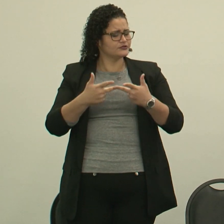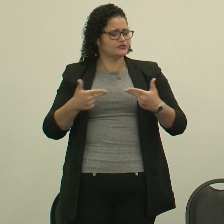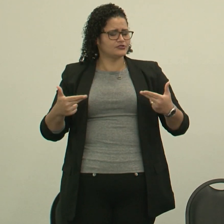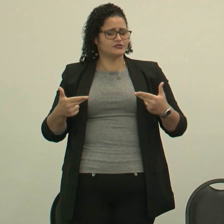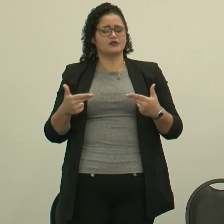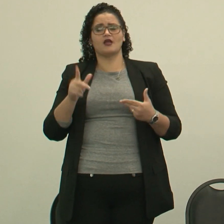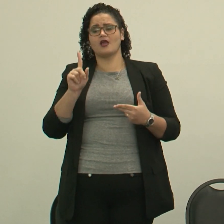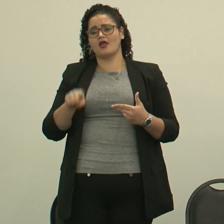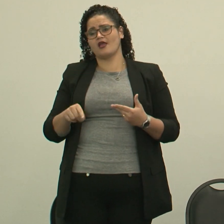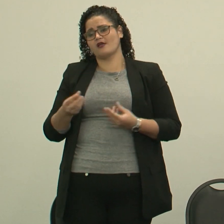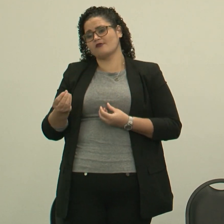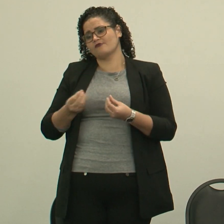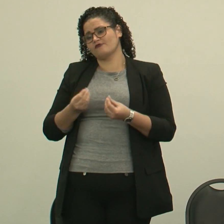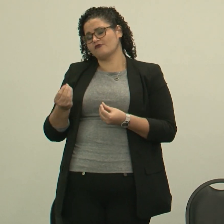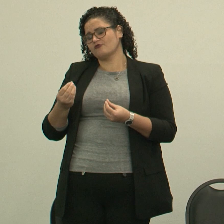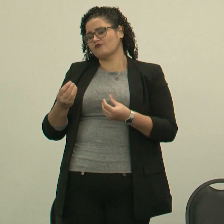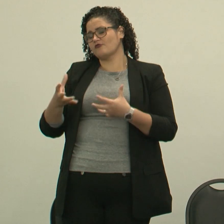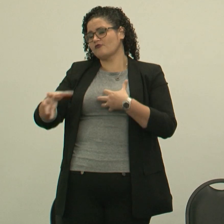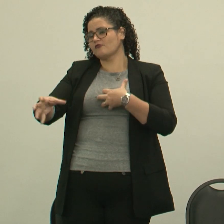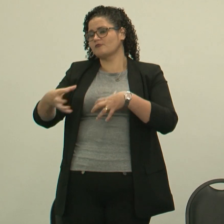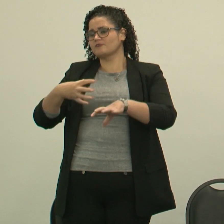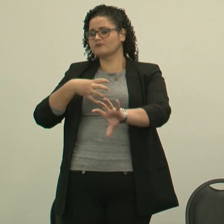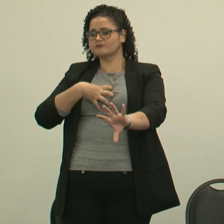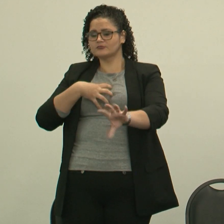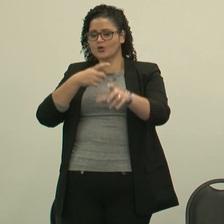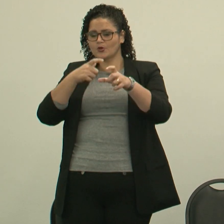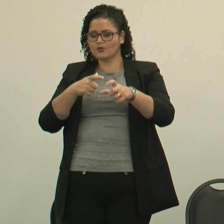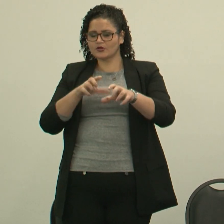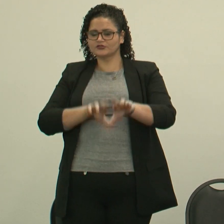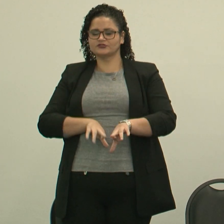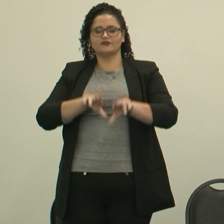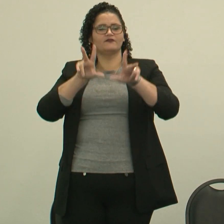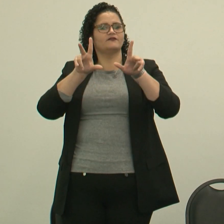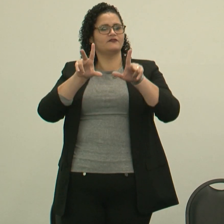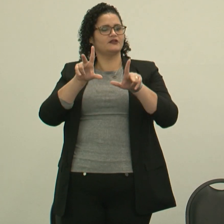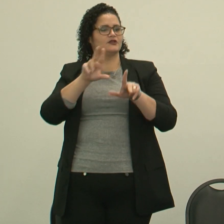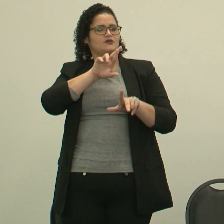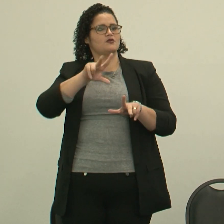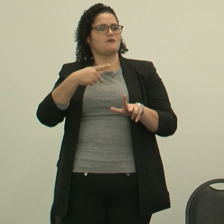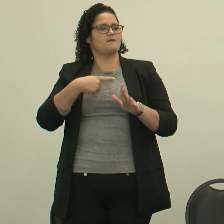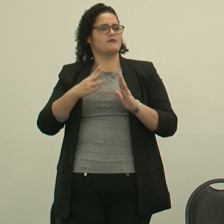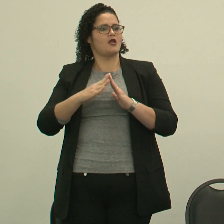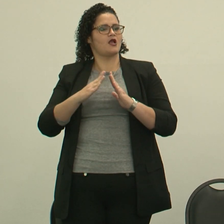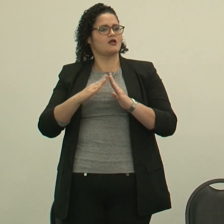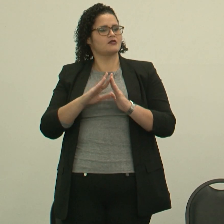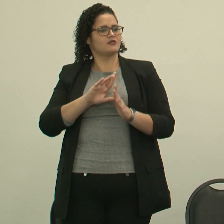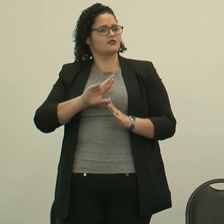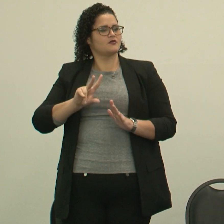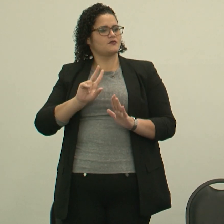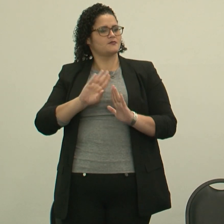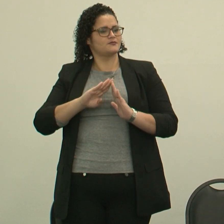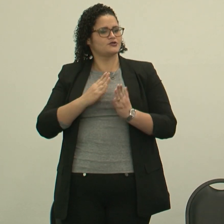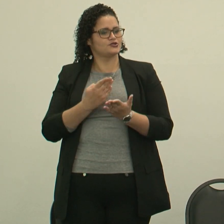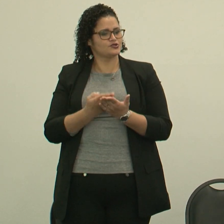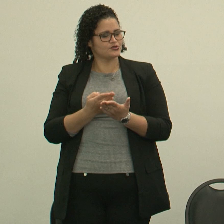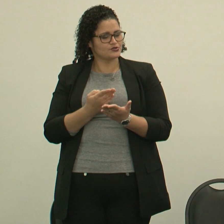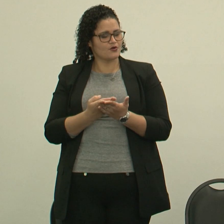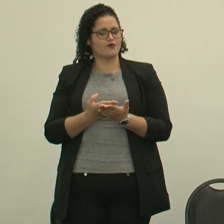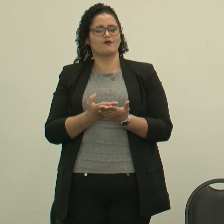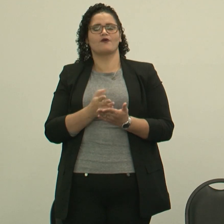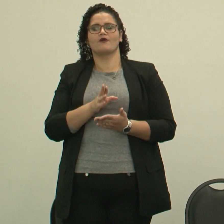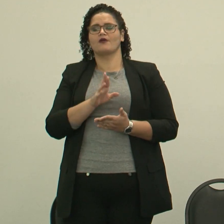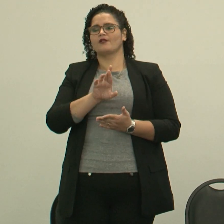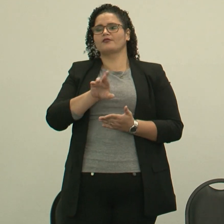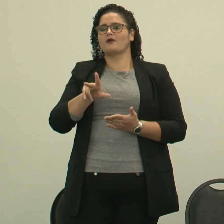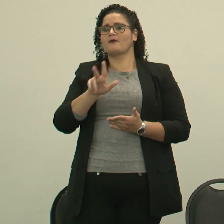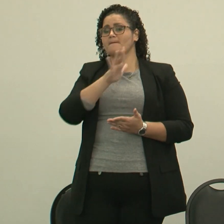é do falar do como que o outro se sente num outro local, num local que não é a casa dele, num local que não é a escola dele, né, com